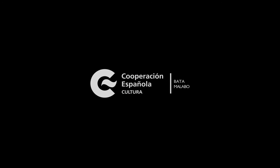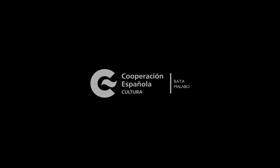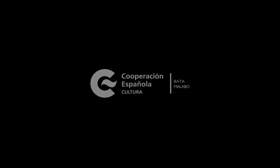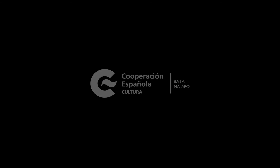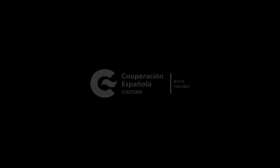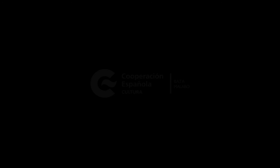¡Gracias!